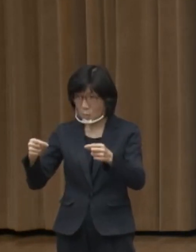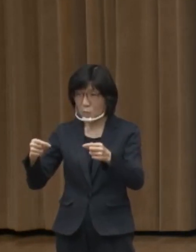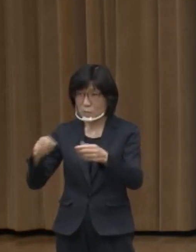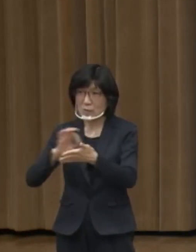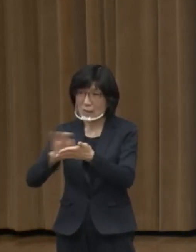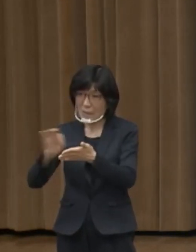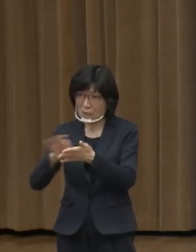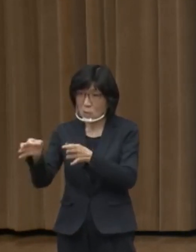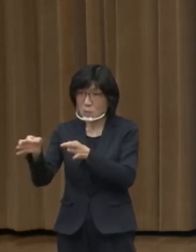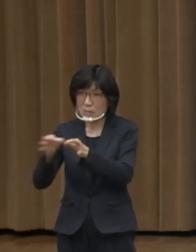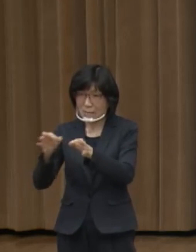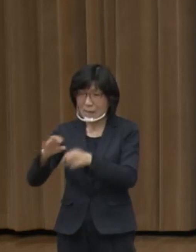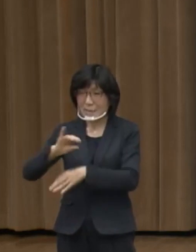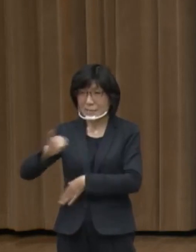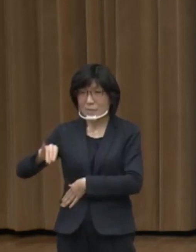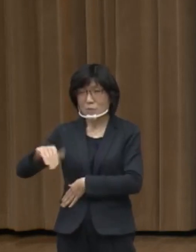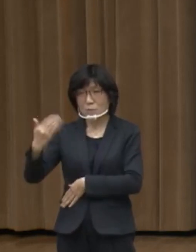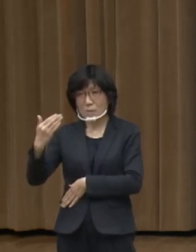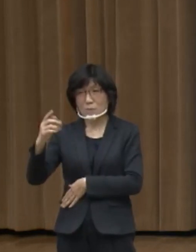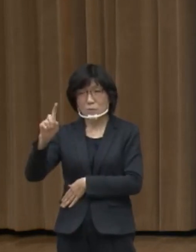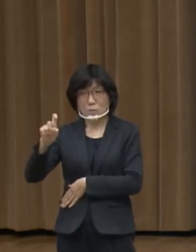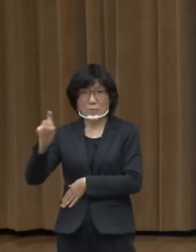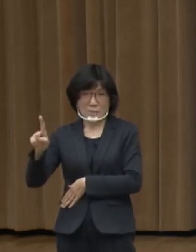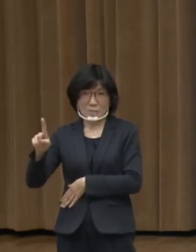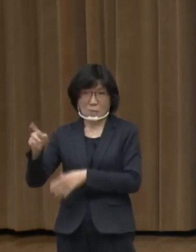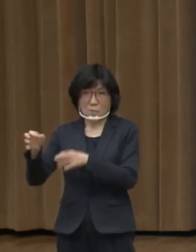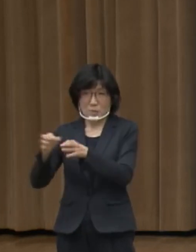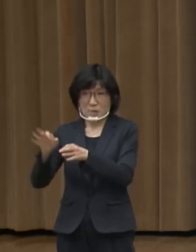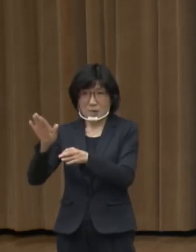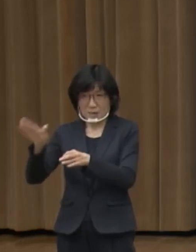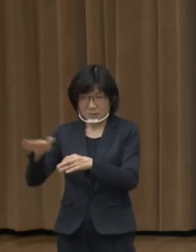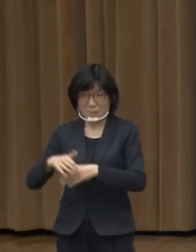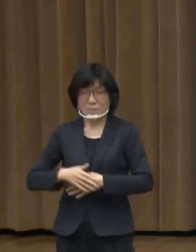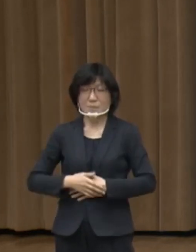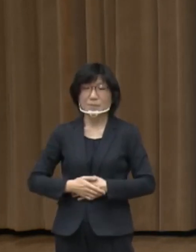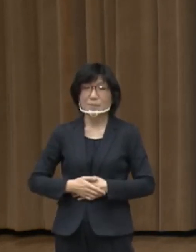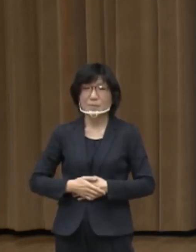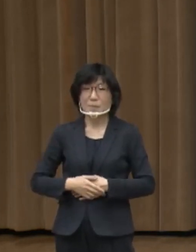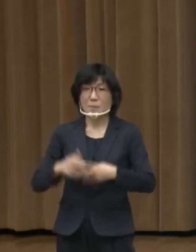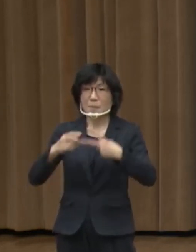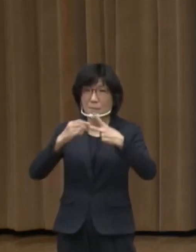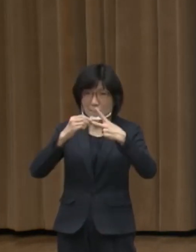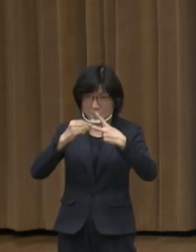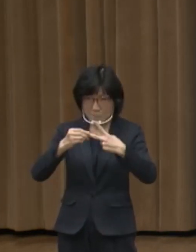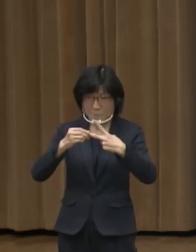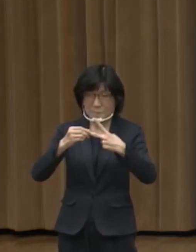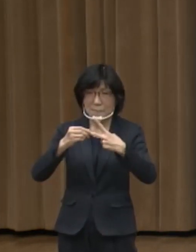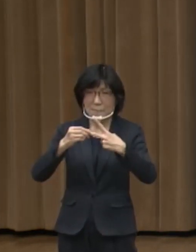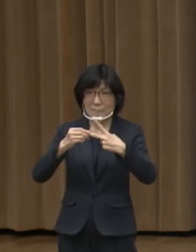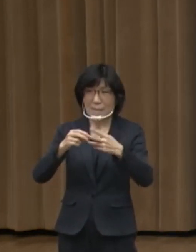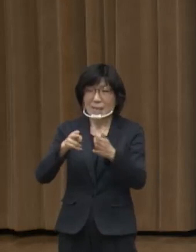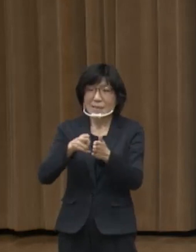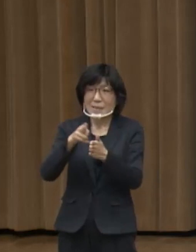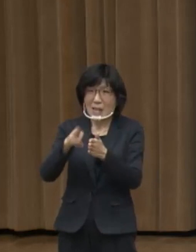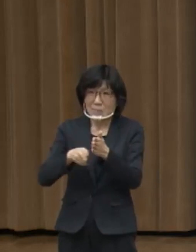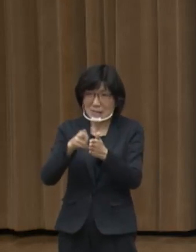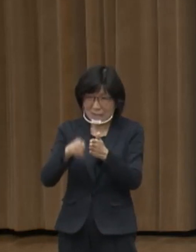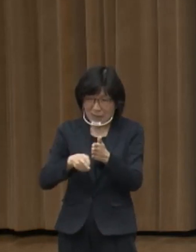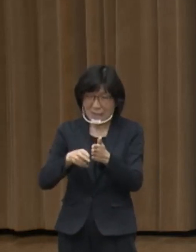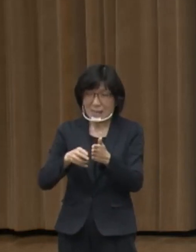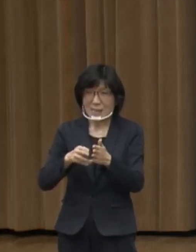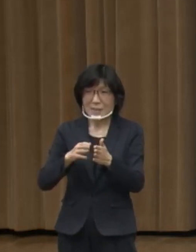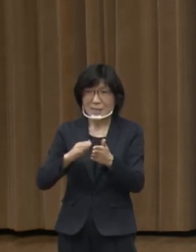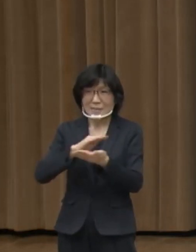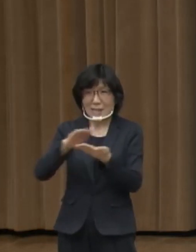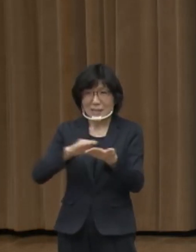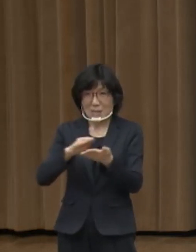店などは1911店舗となっています。次に2番目ですけれども、旅して埼玉割